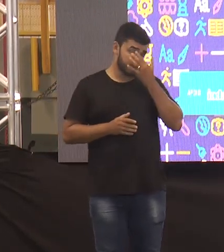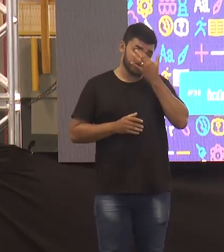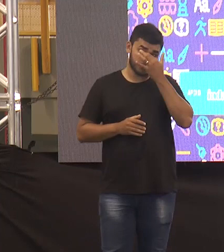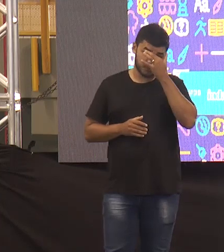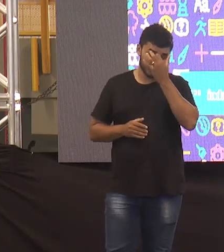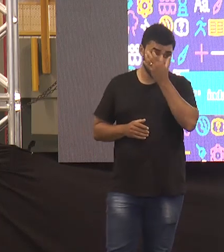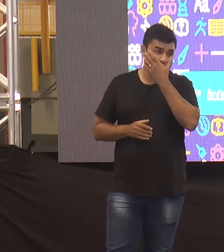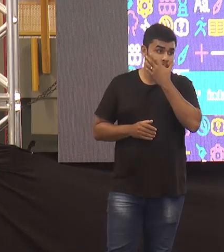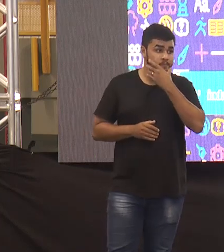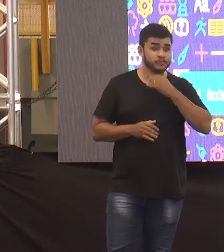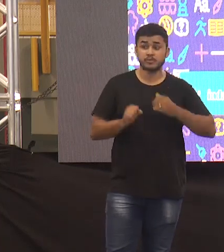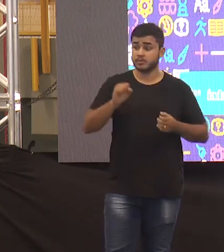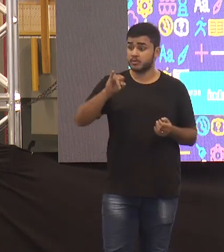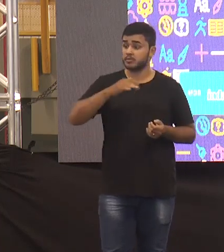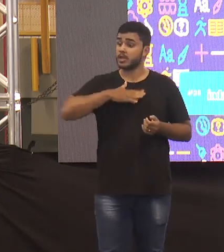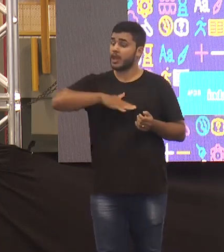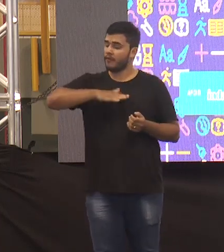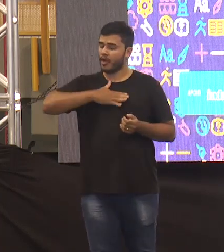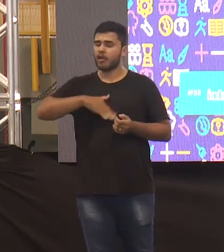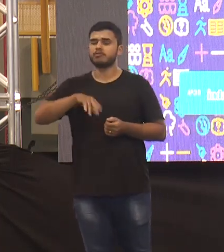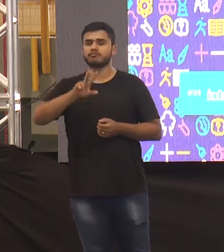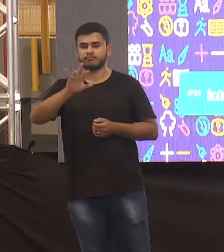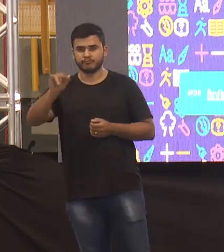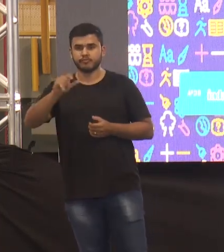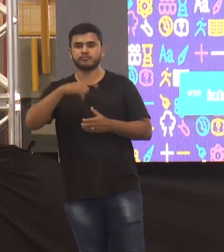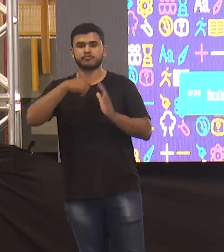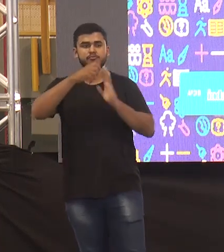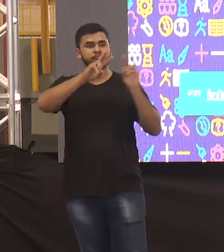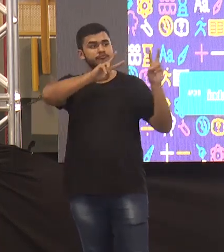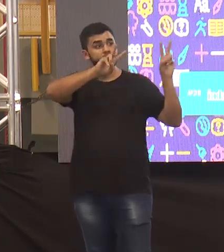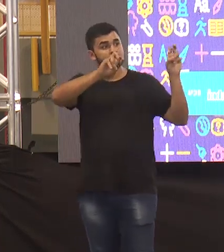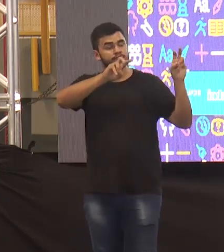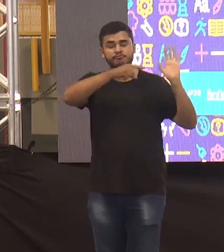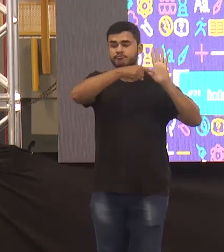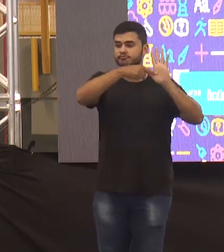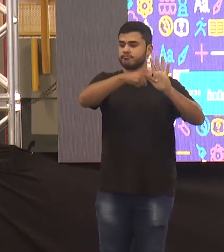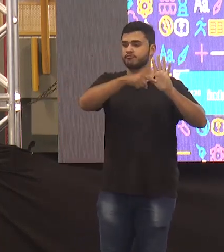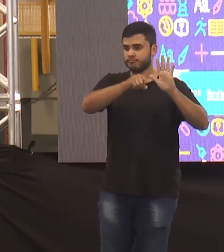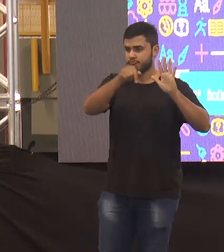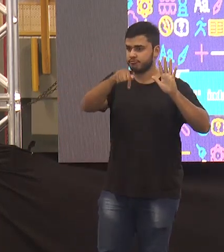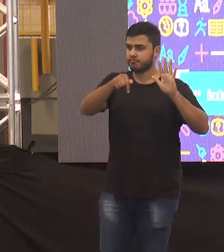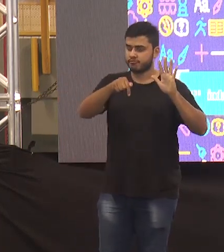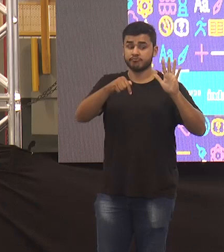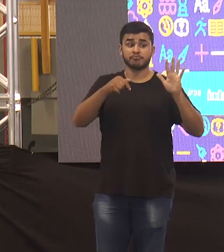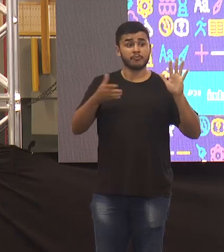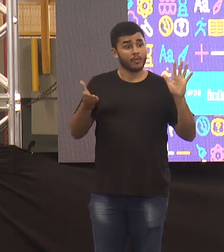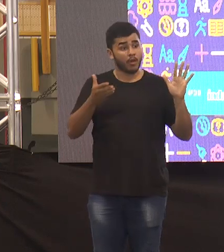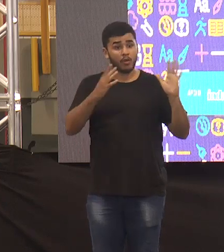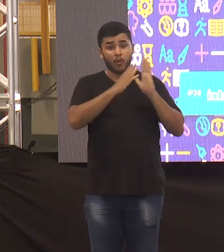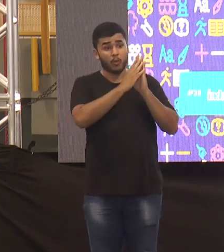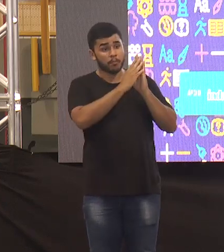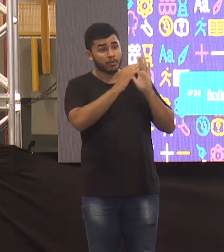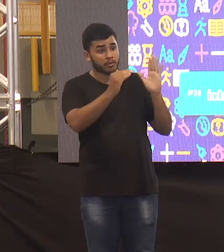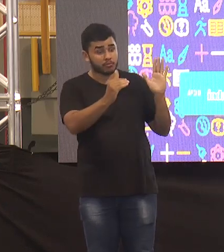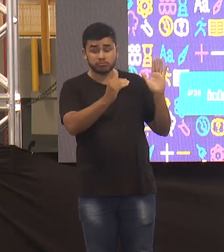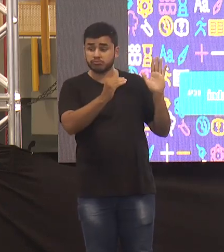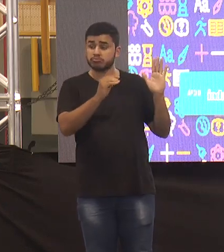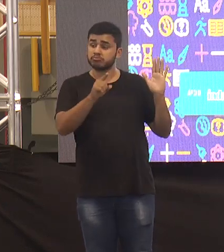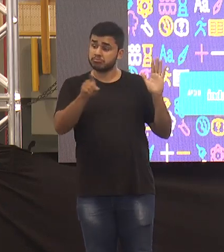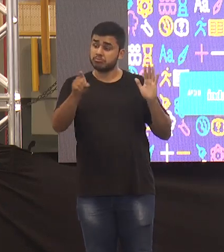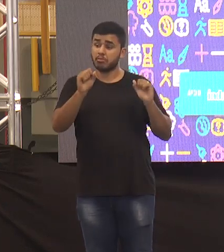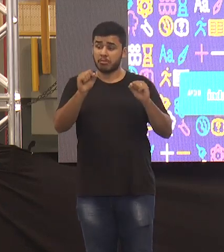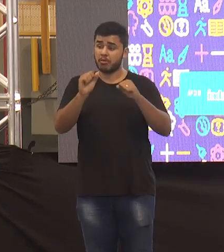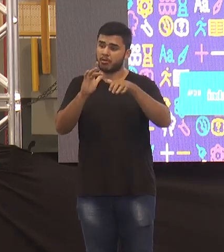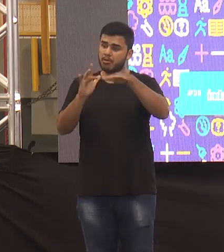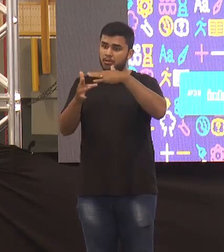Pronto, no intervalo da aula, a gente coloca o tema aqui no telão, certo? Você anota o tema e aí nas redes sociais você